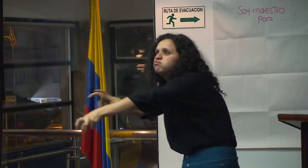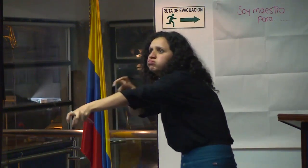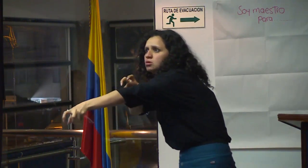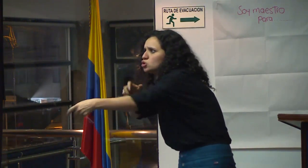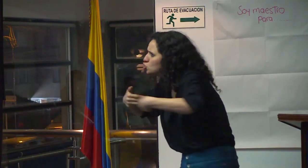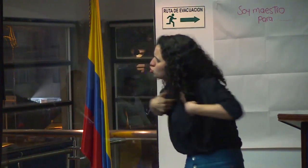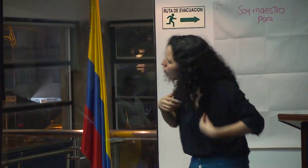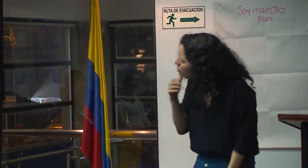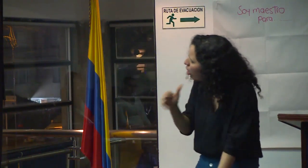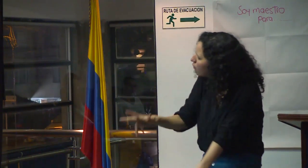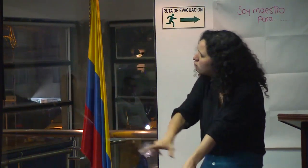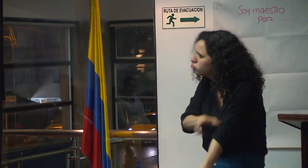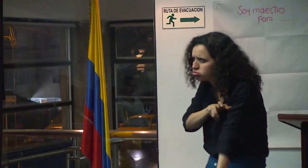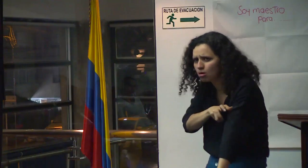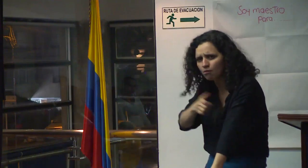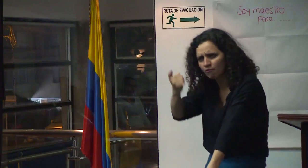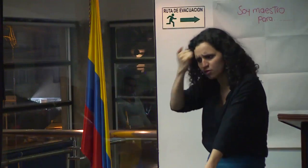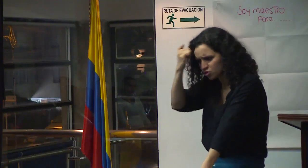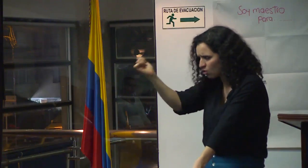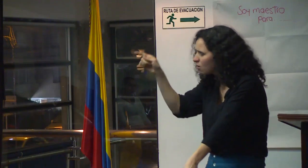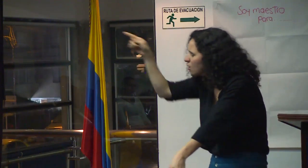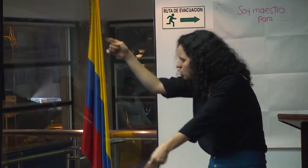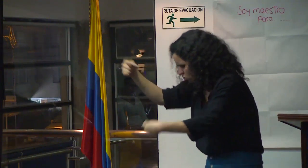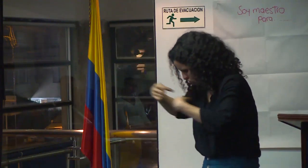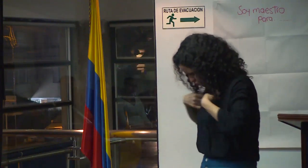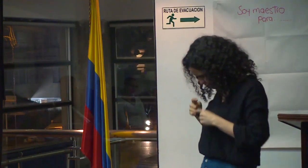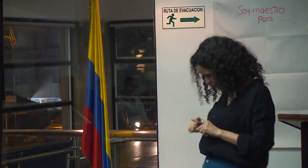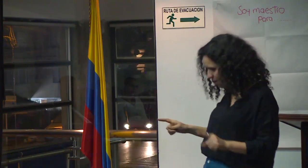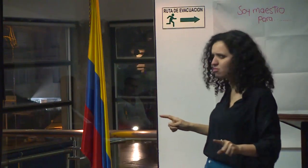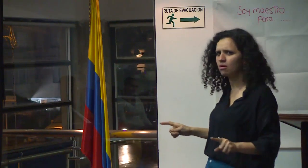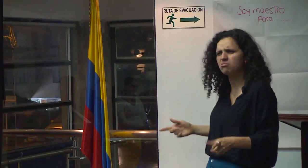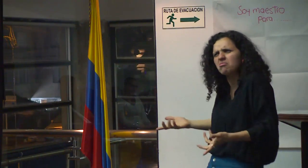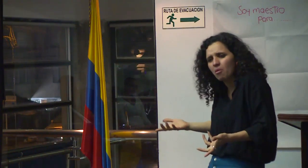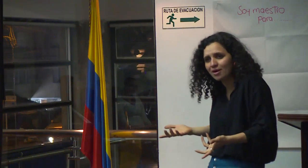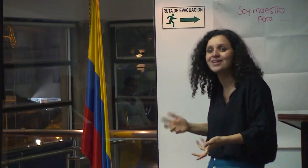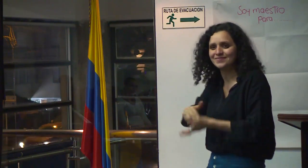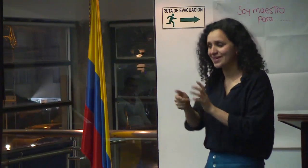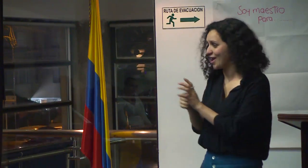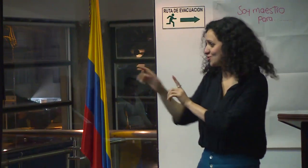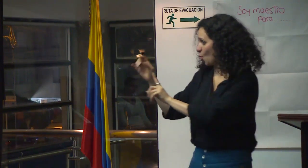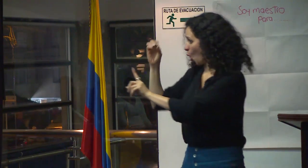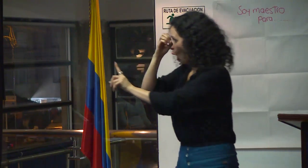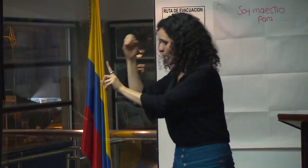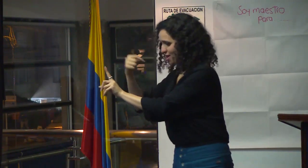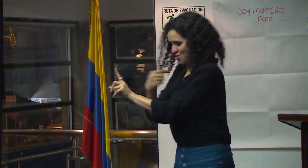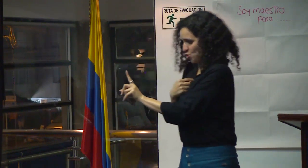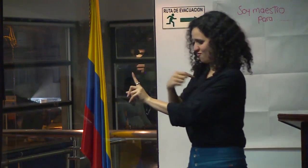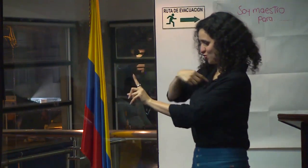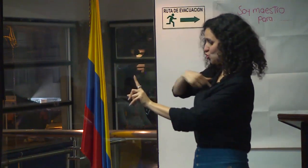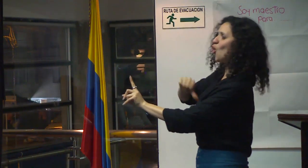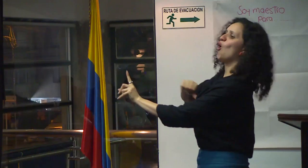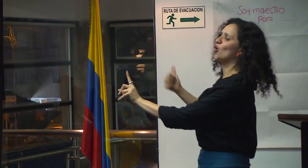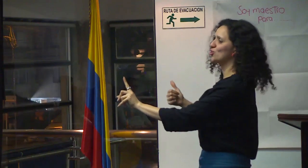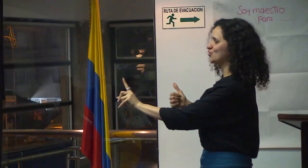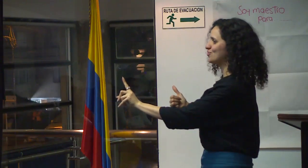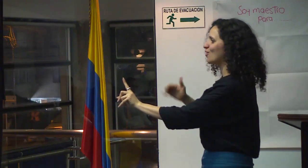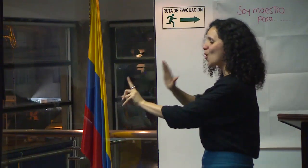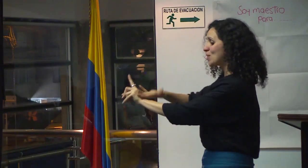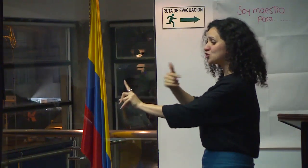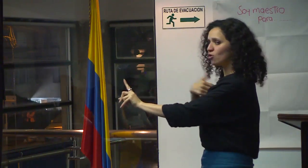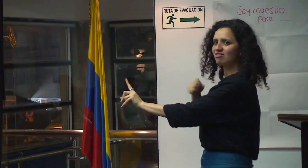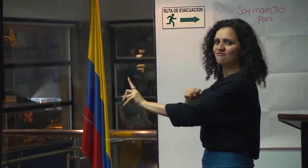mí. Entonces, desde ahí, para Omar, yo soy un otro. Porque yo soy diferente a él, ¿sí?